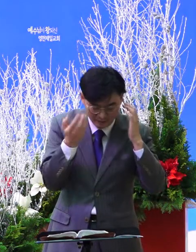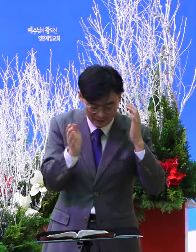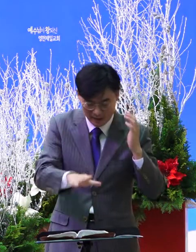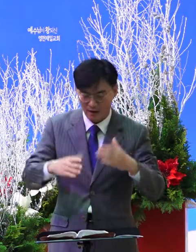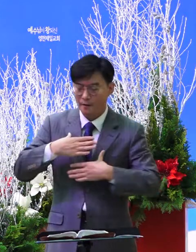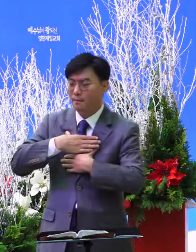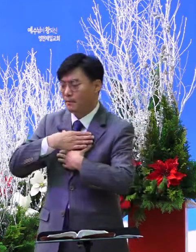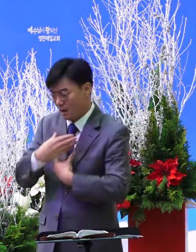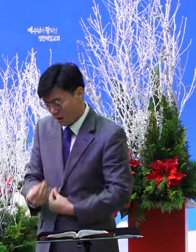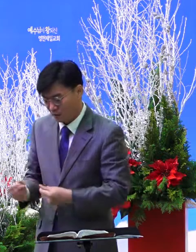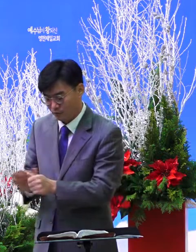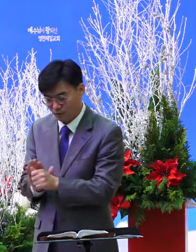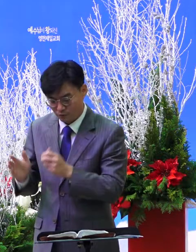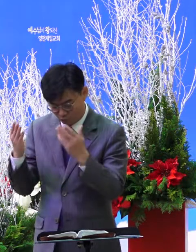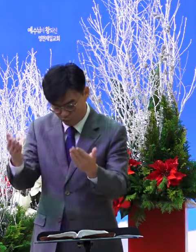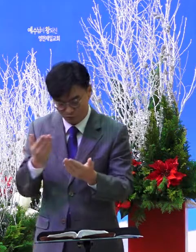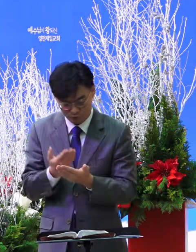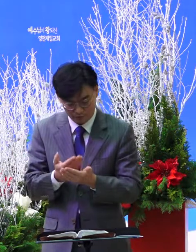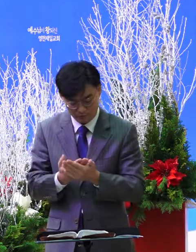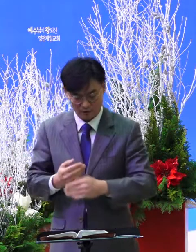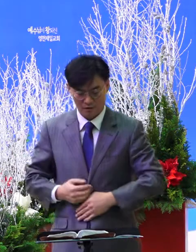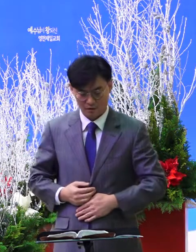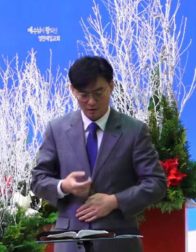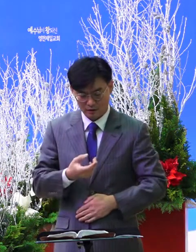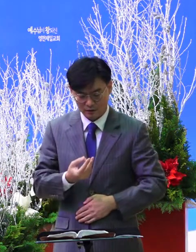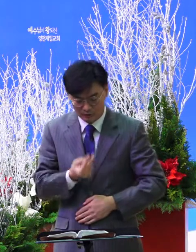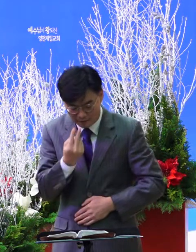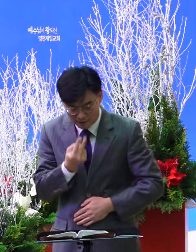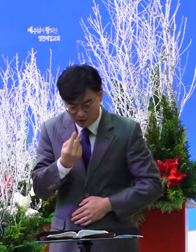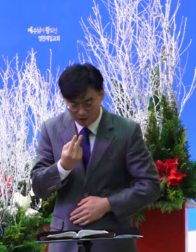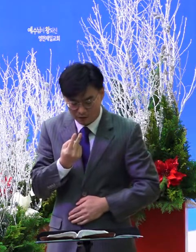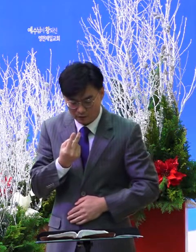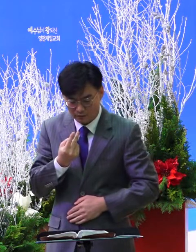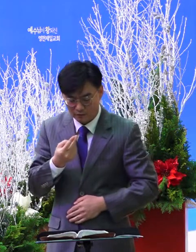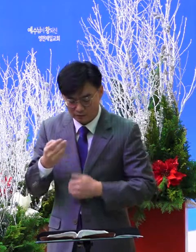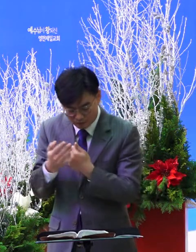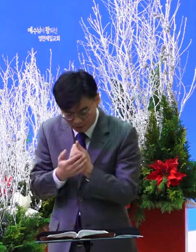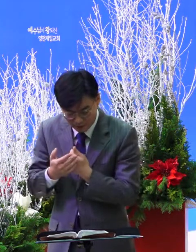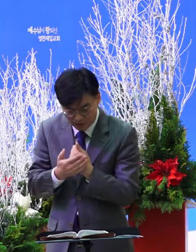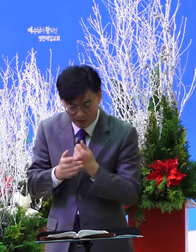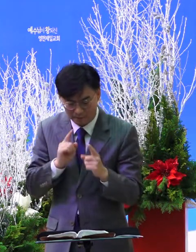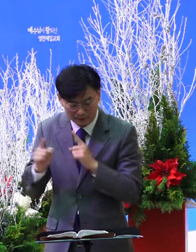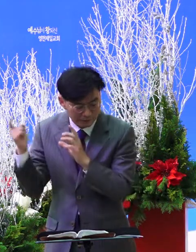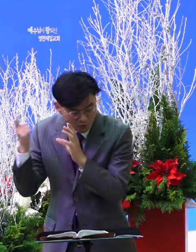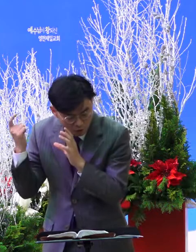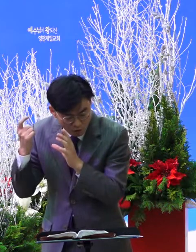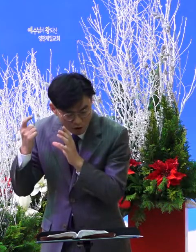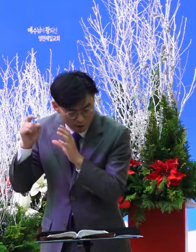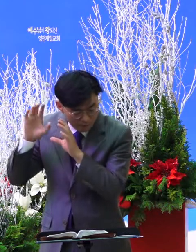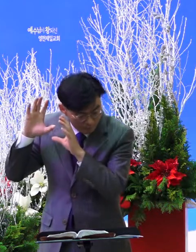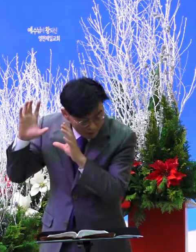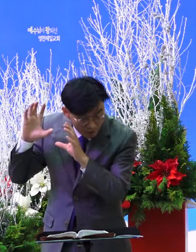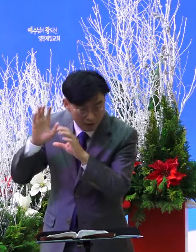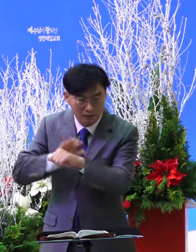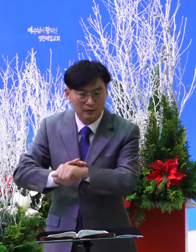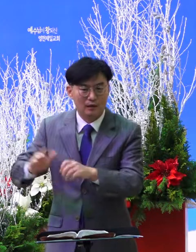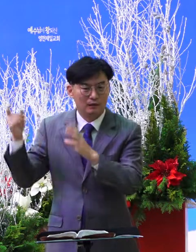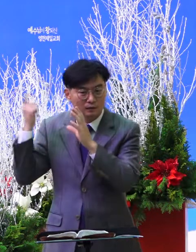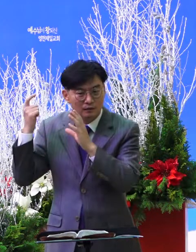주옵소서. 생수와도 같은 은혜로운 말씀을 들을 때에는 우리의 귀가 열려 하나님의 음성을 듣게 하시고,